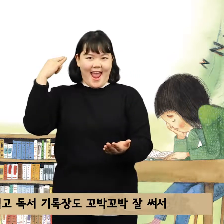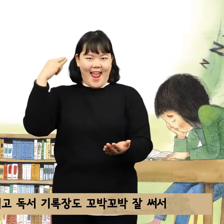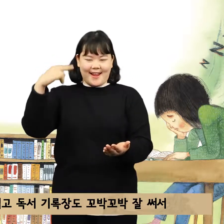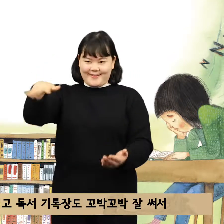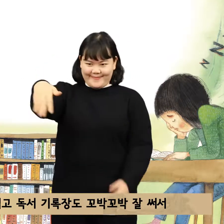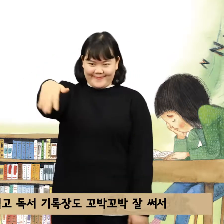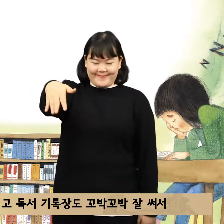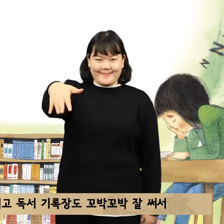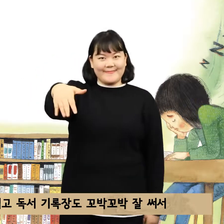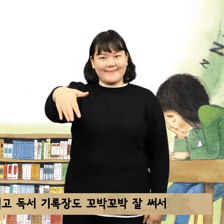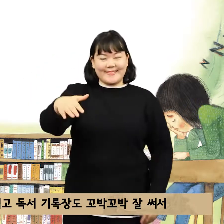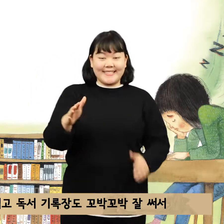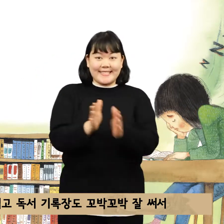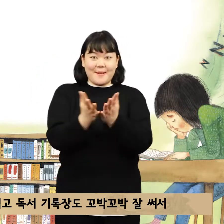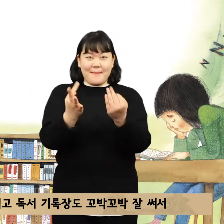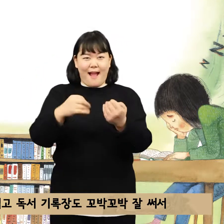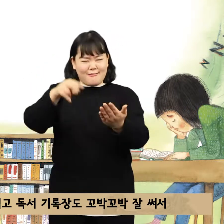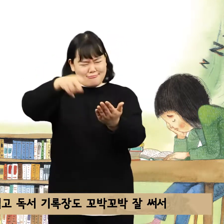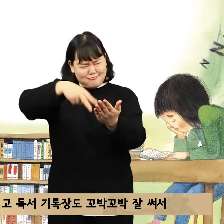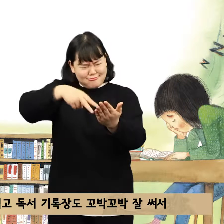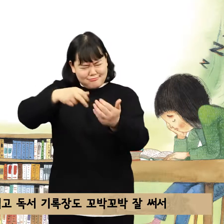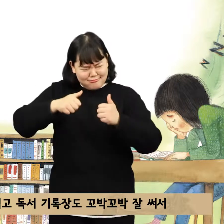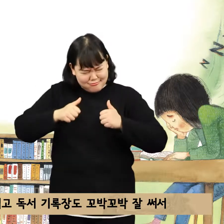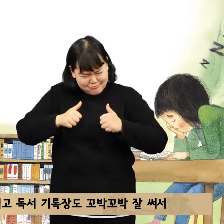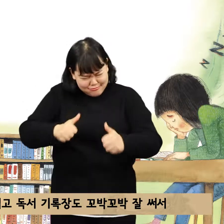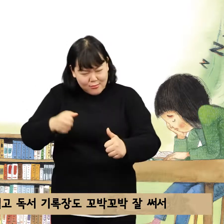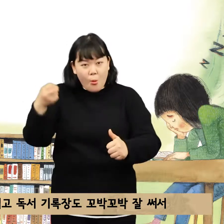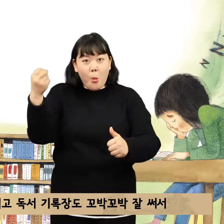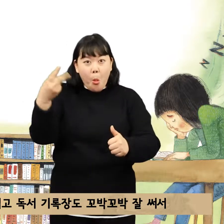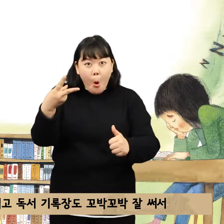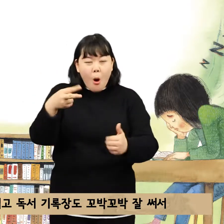자, 강재은, 책도 많이 읽고